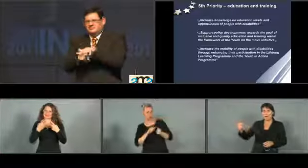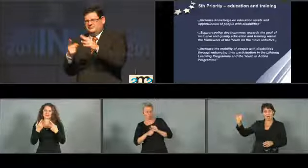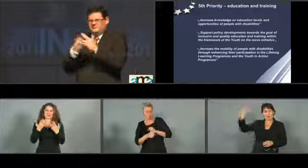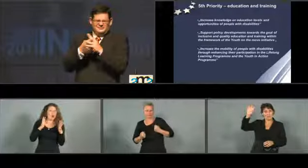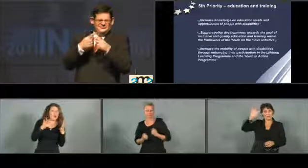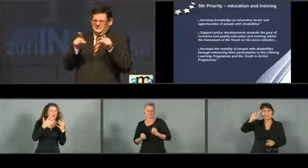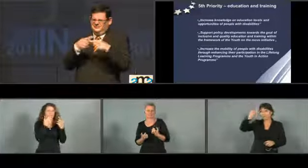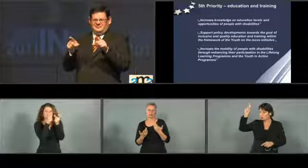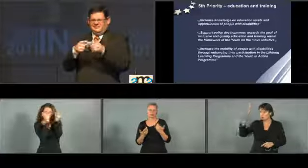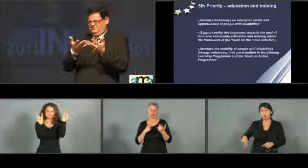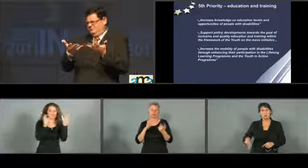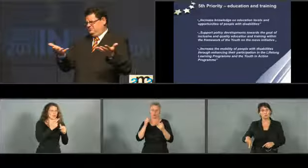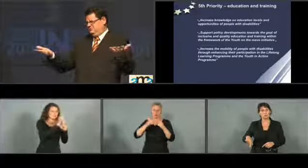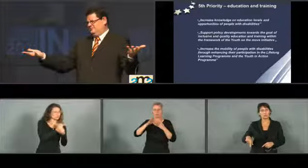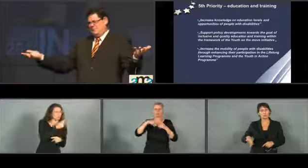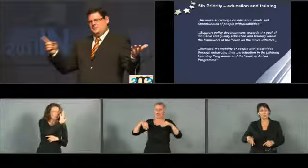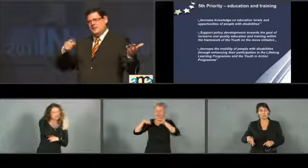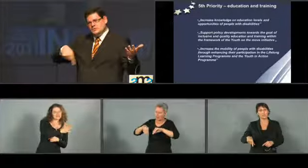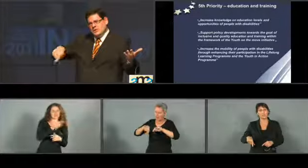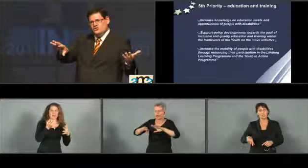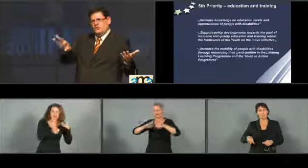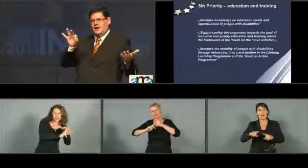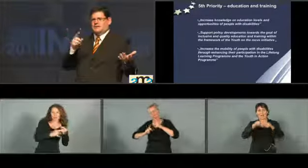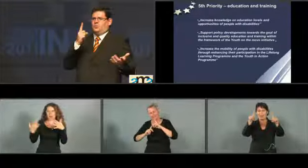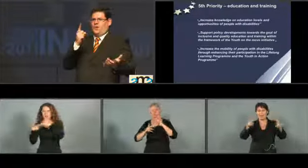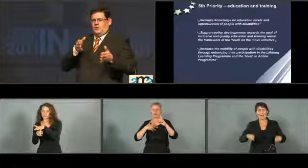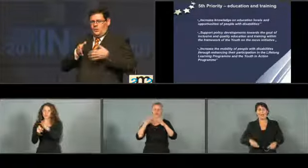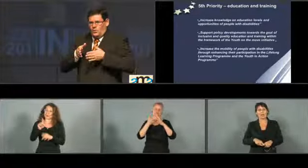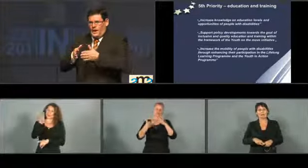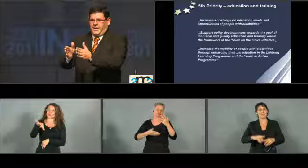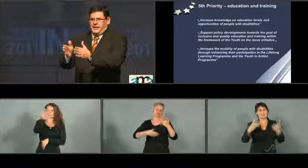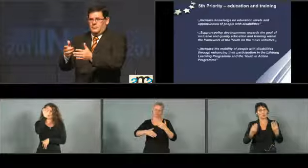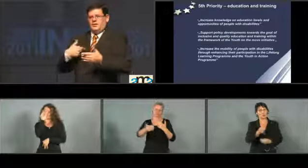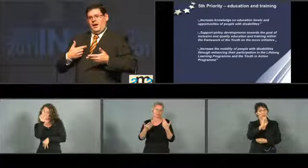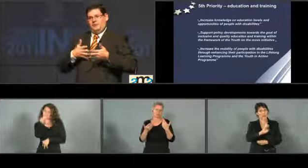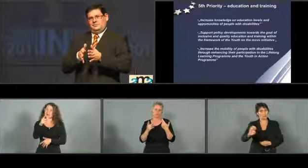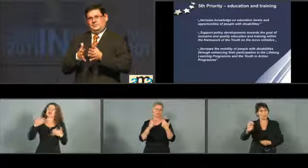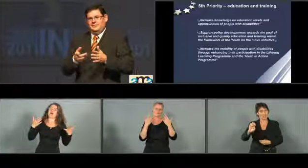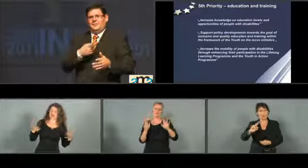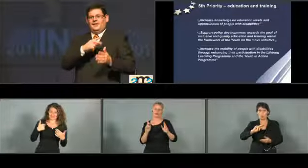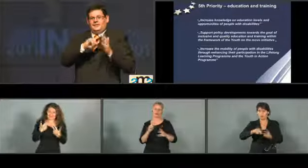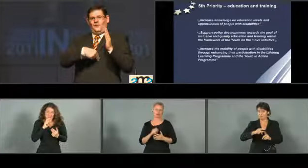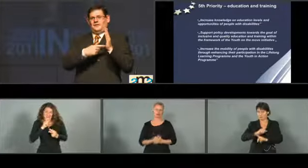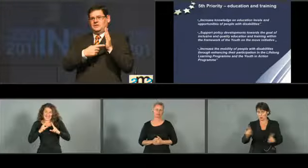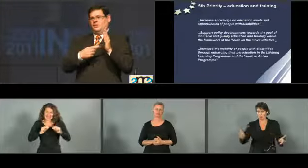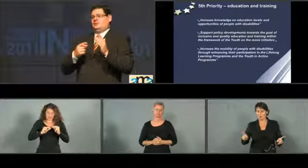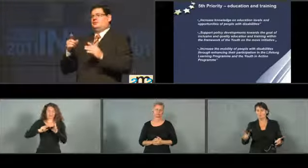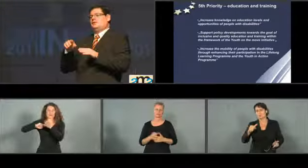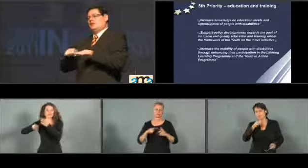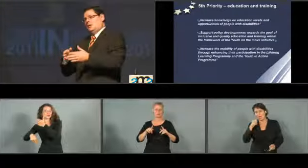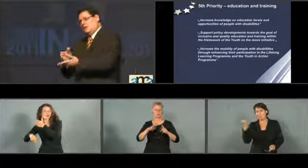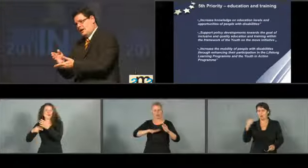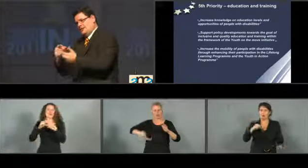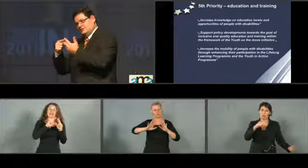pour bien comprendre un petit peu quels mots, quelles définitions sont regroupées sous ces termes d'intégration,